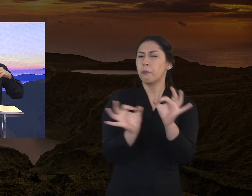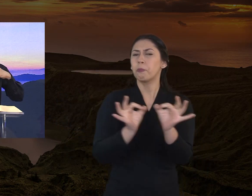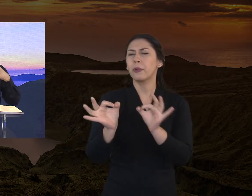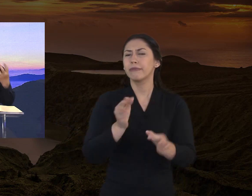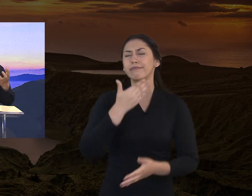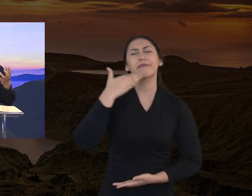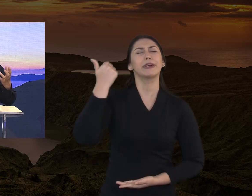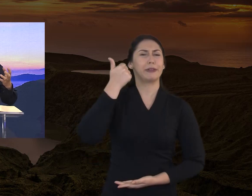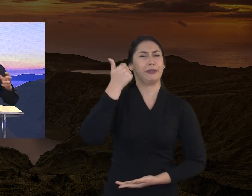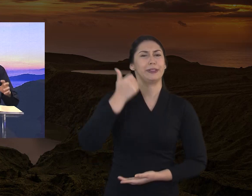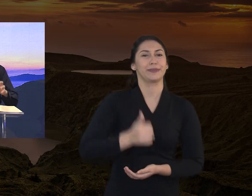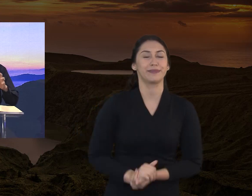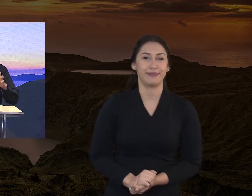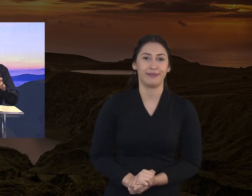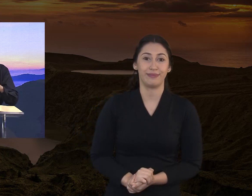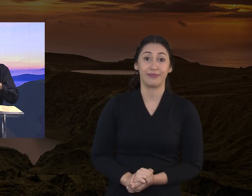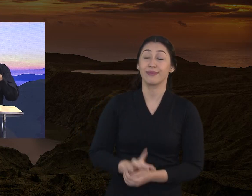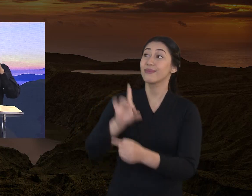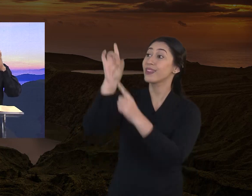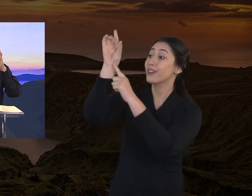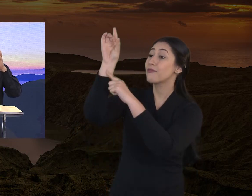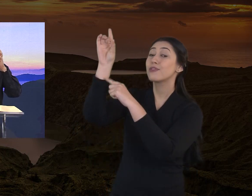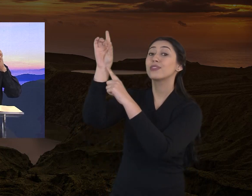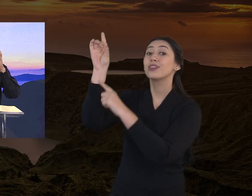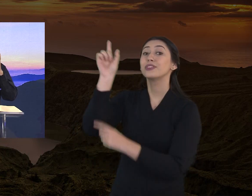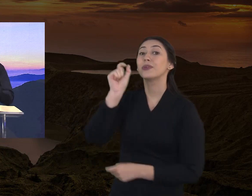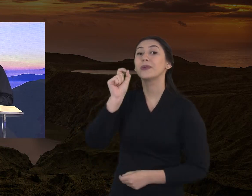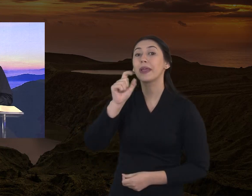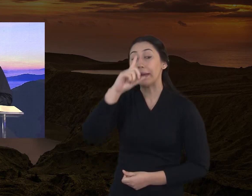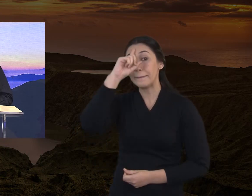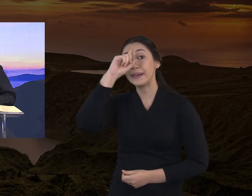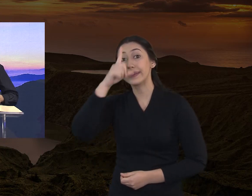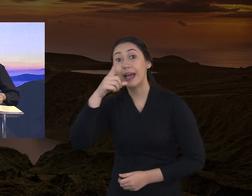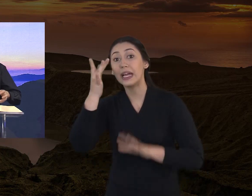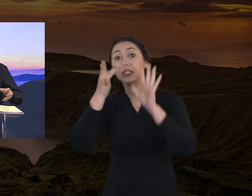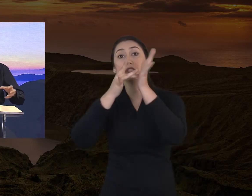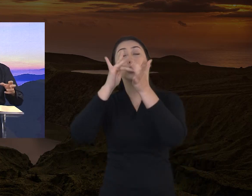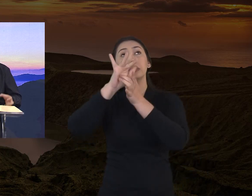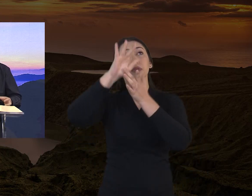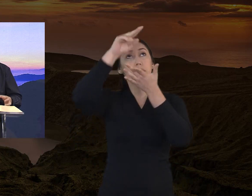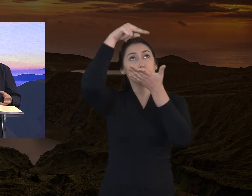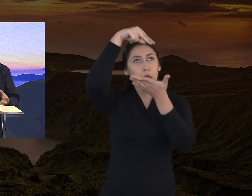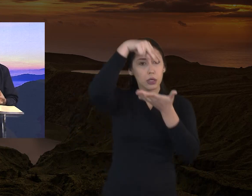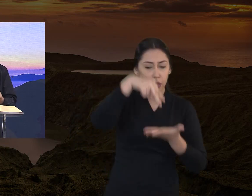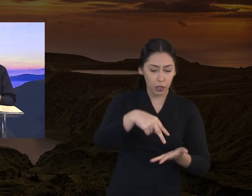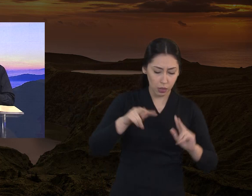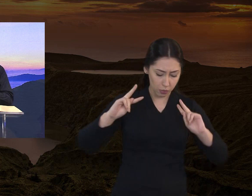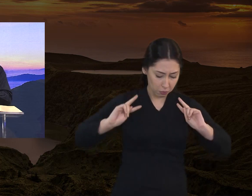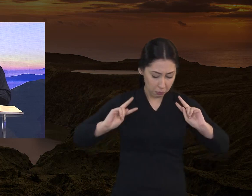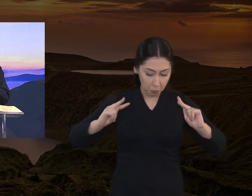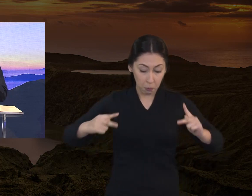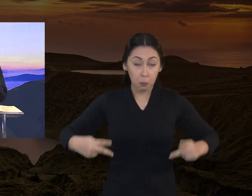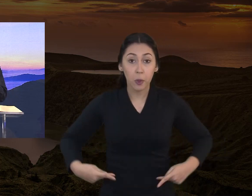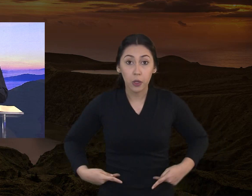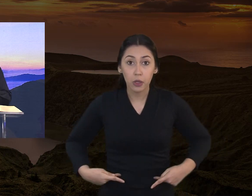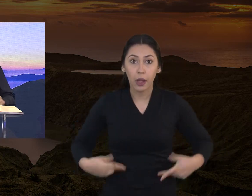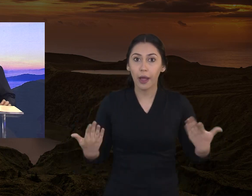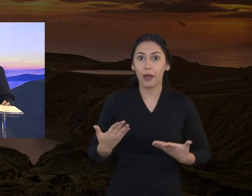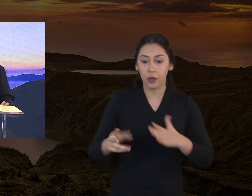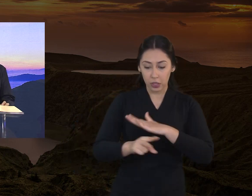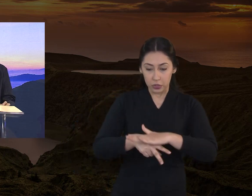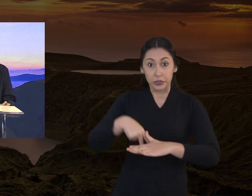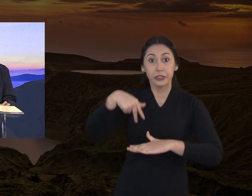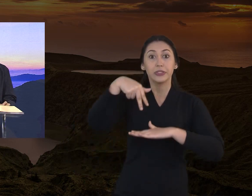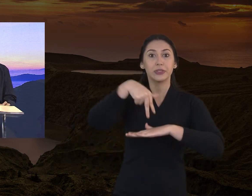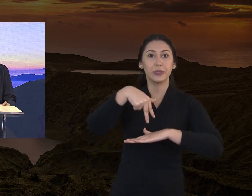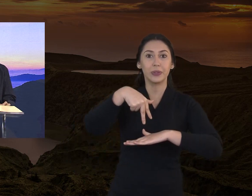propósito muito melhor. A sua vontade é enviar o seu próprio filho, e como homem, e agora, na ressurreição,